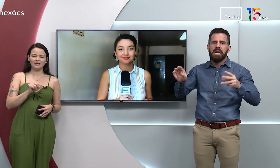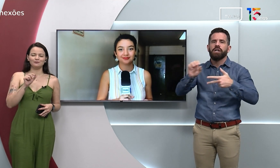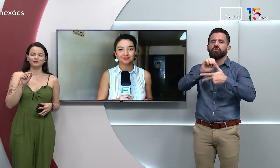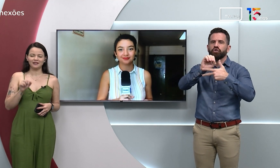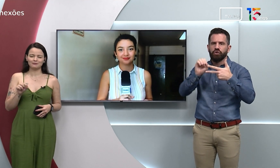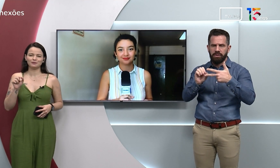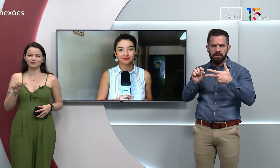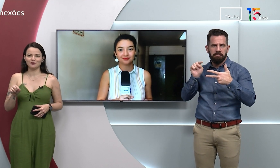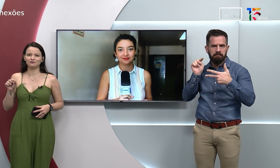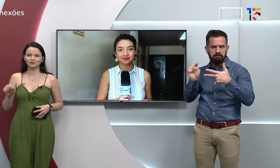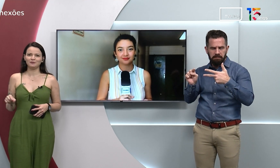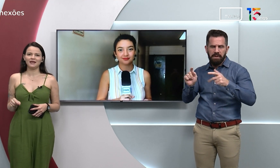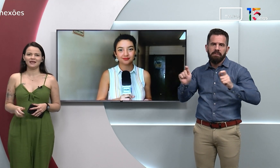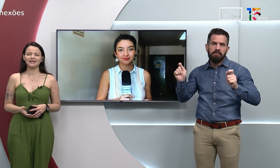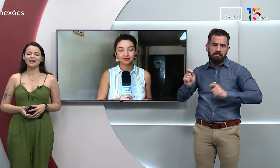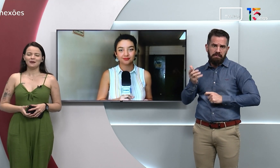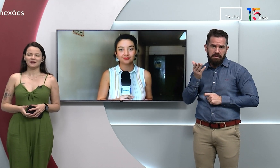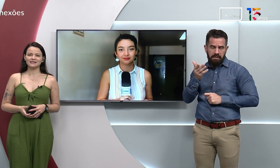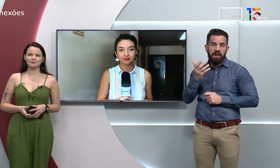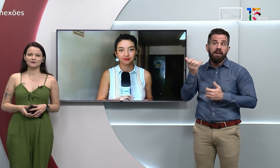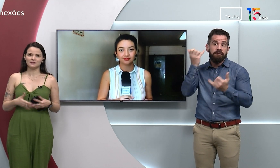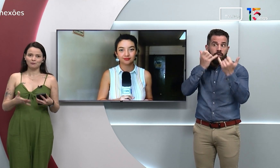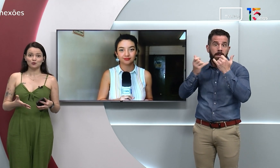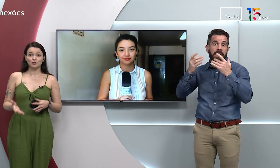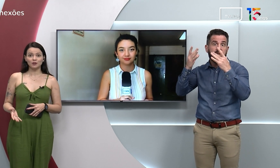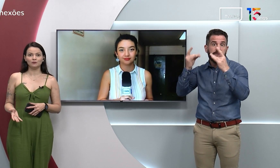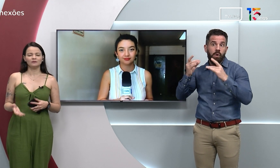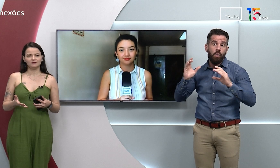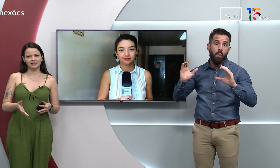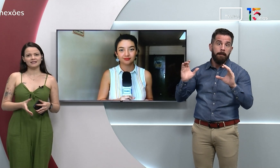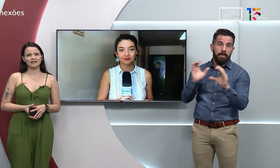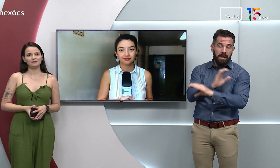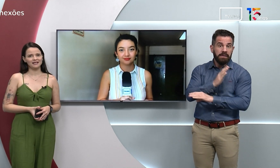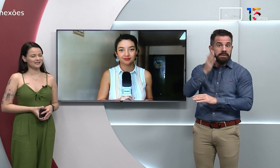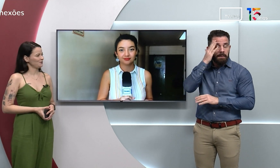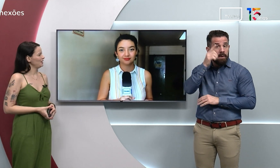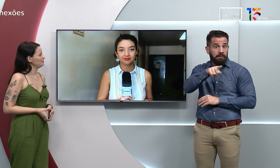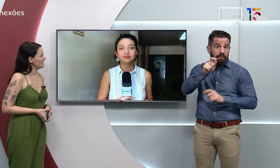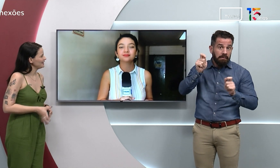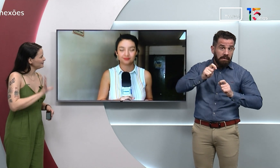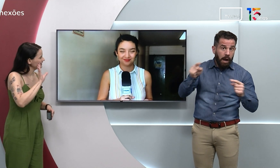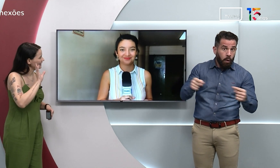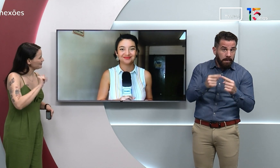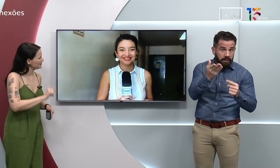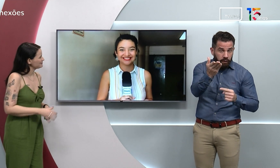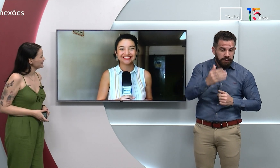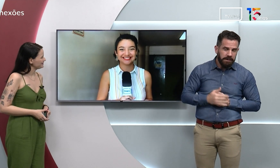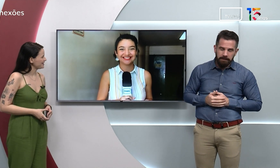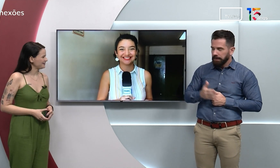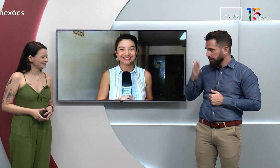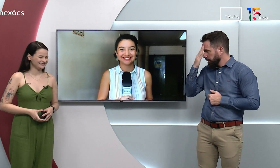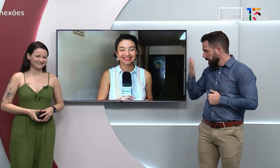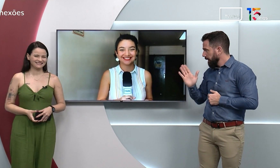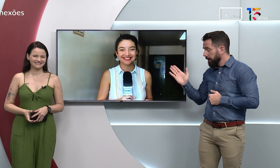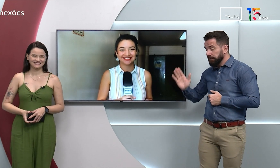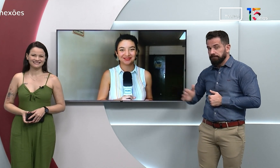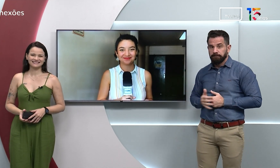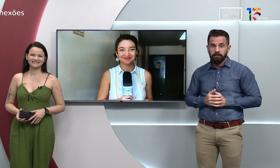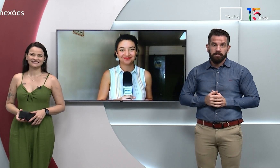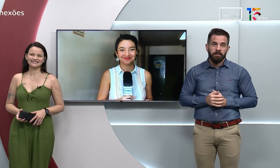enem.inep.gov.br, enem.inep.gov.br, para saber se você pode ou não ter essa reaplicação. Obrigada, Amanda. Até a próxima. Tchau, tchau.